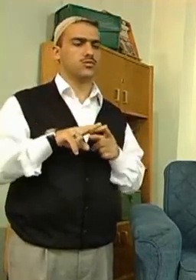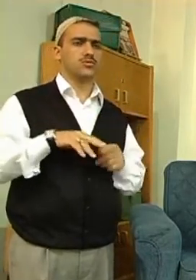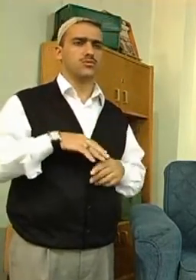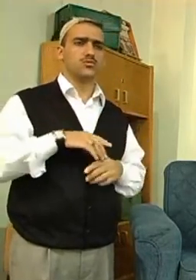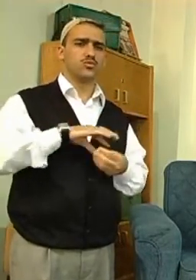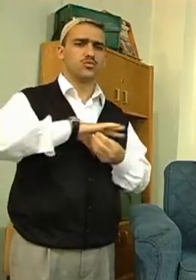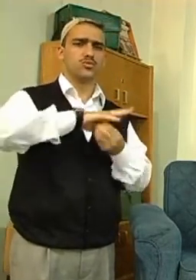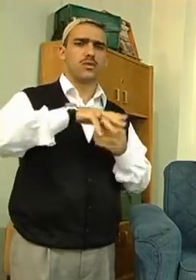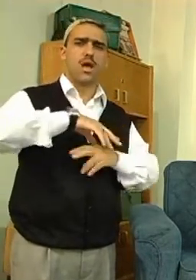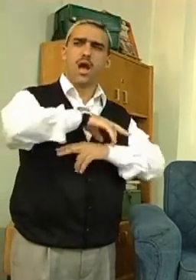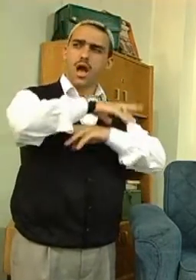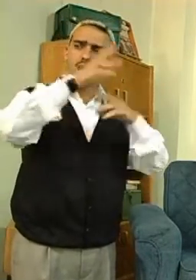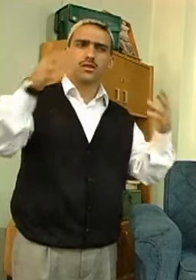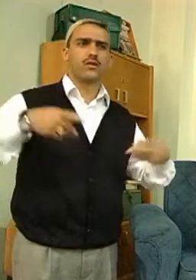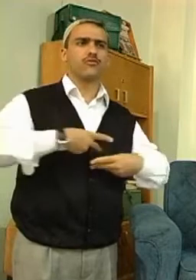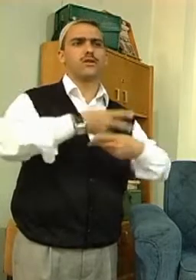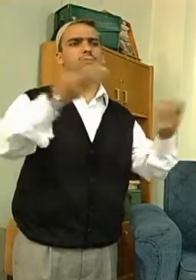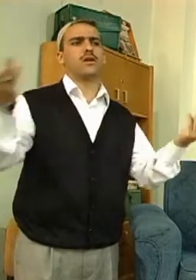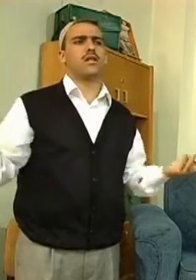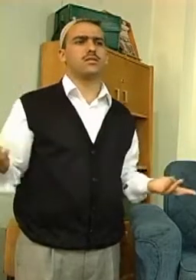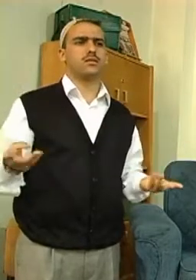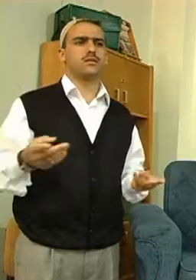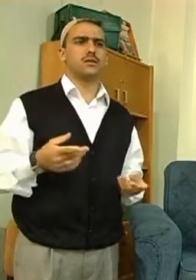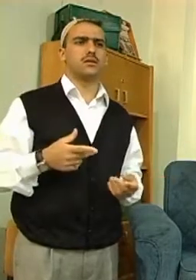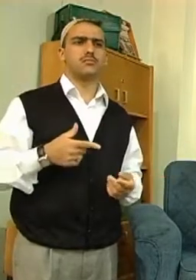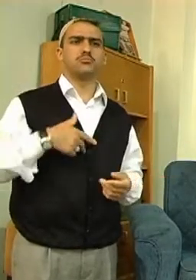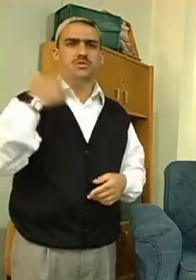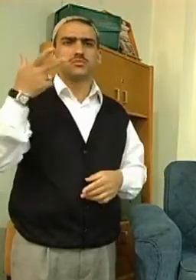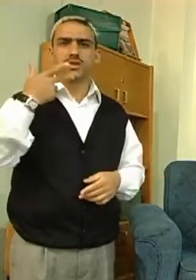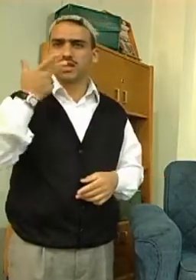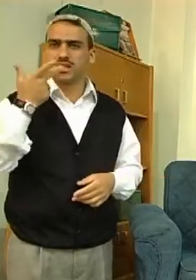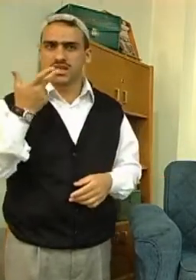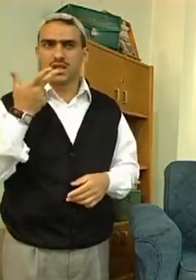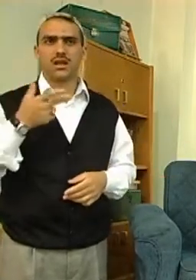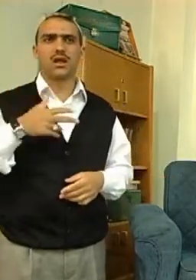bu hizmetler inkişaf etti. Her dilde risaleler tercüme edildi.